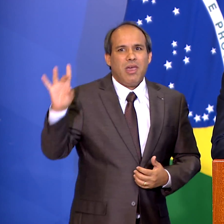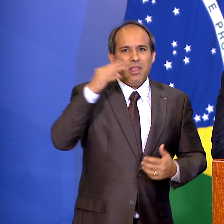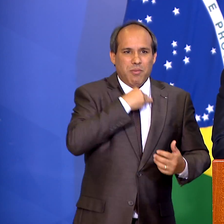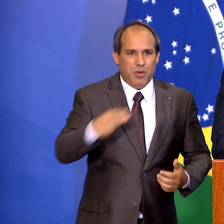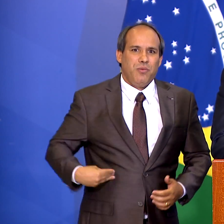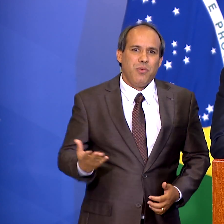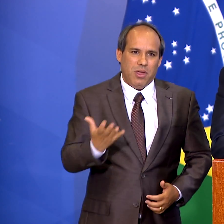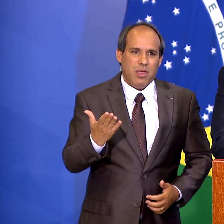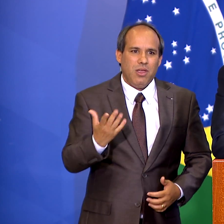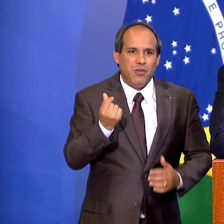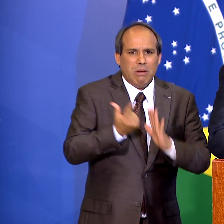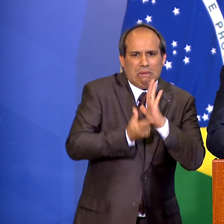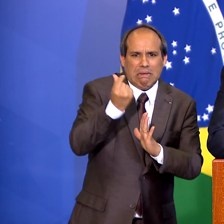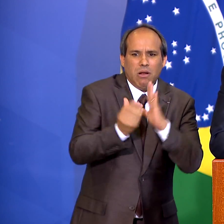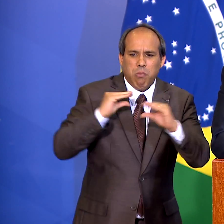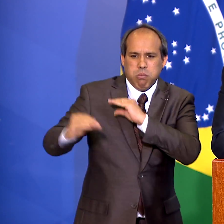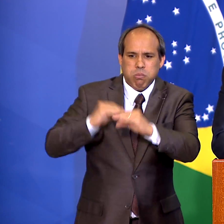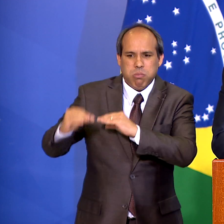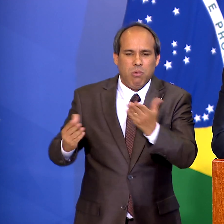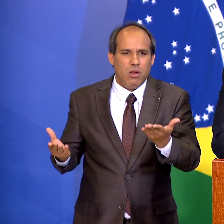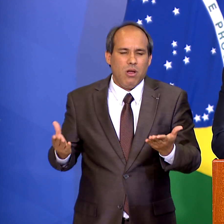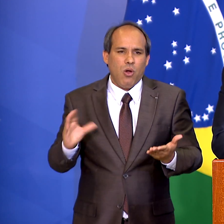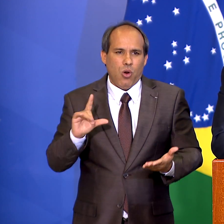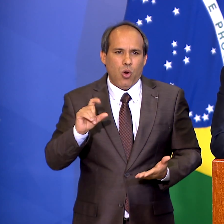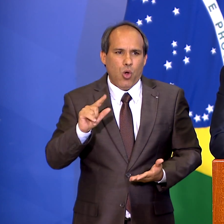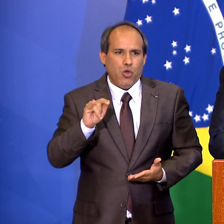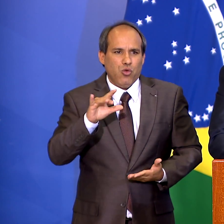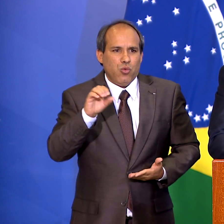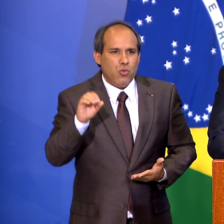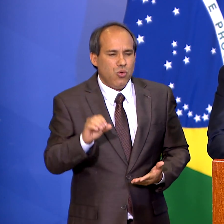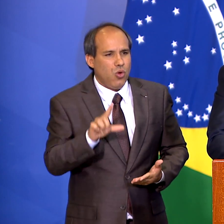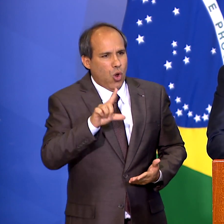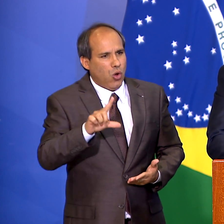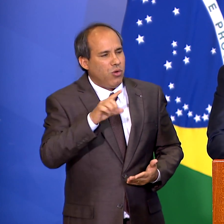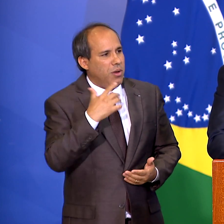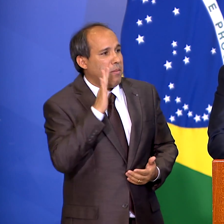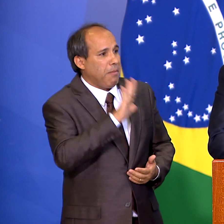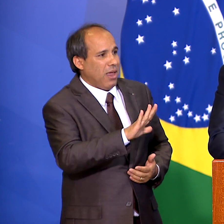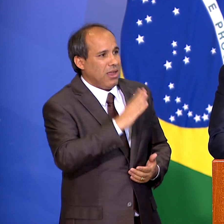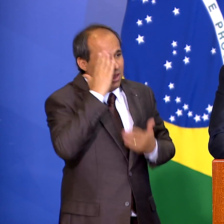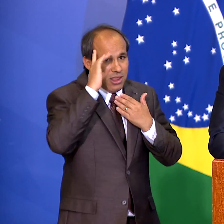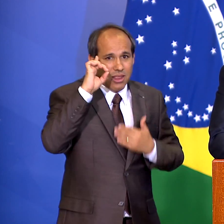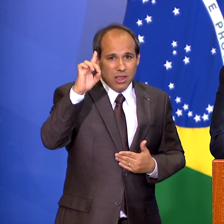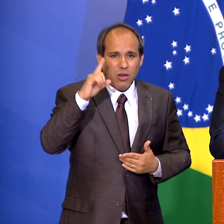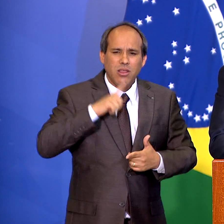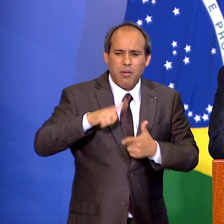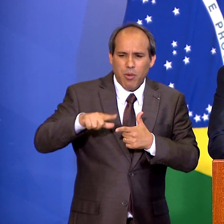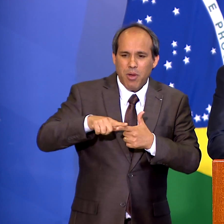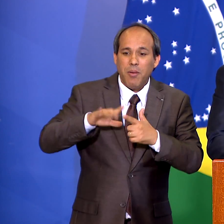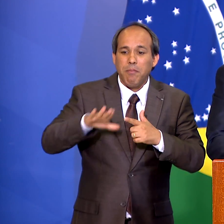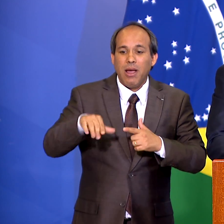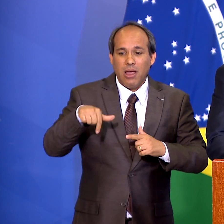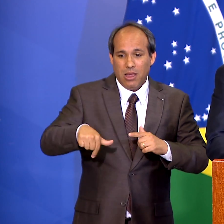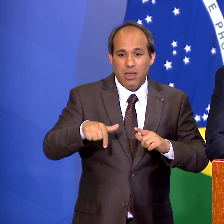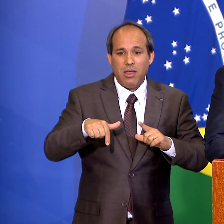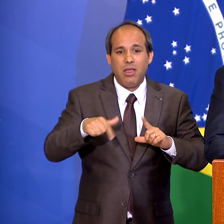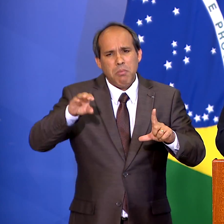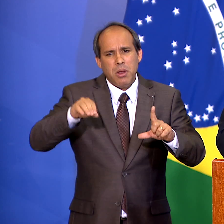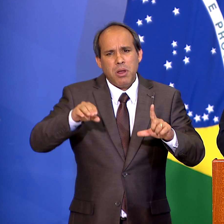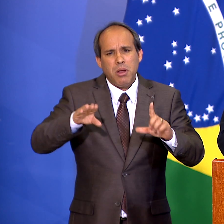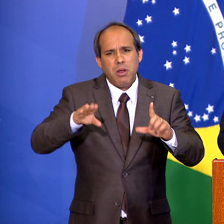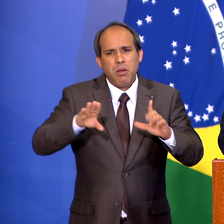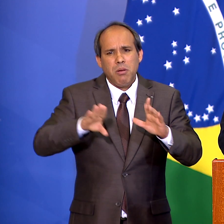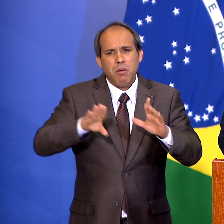errado. Mas, apesar de todos os problemas, graças a Deus, o Brasil, na economia, vai indo